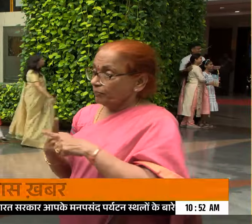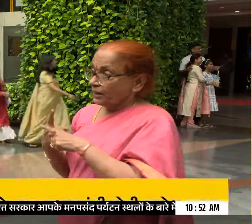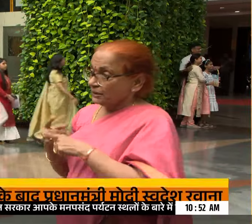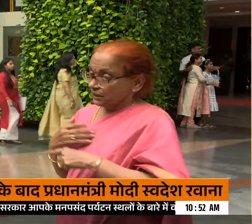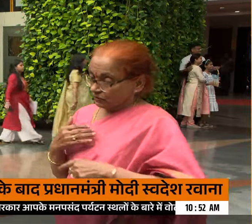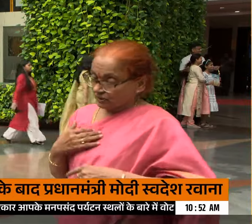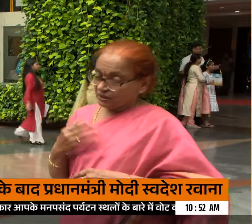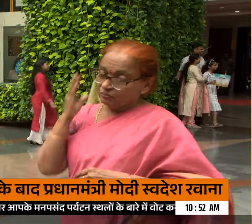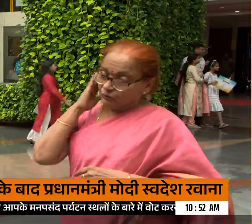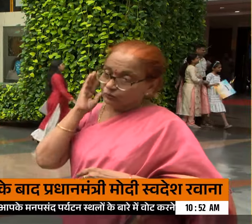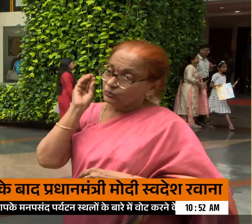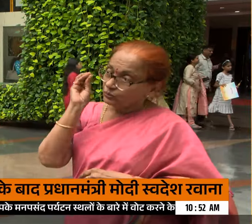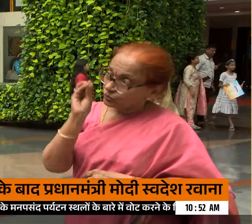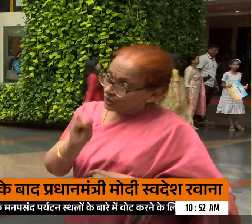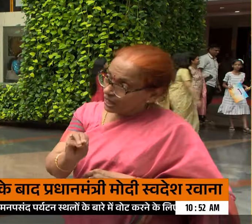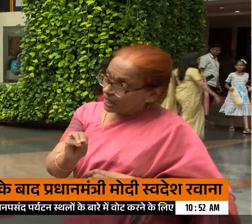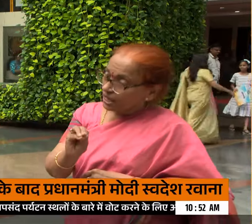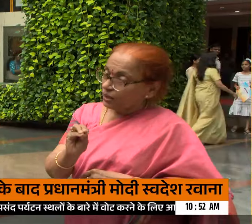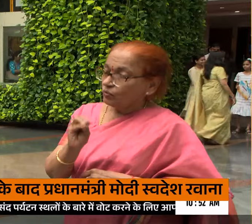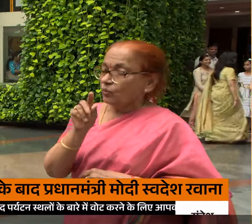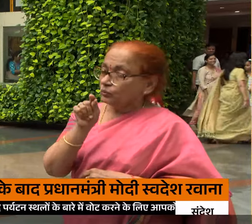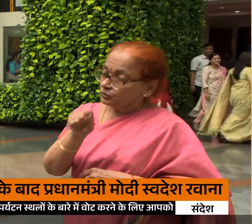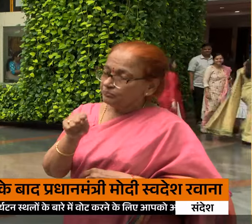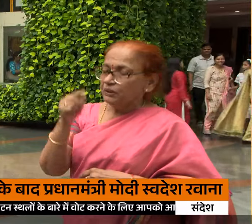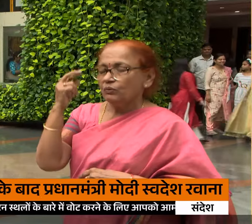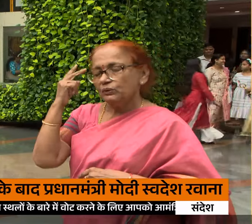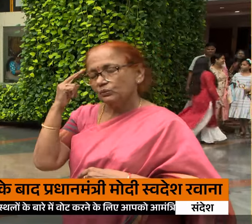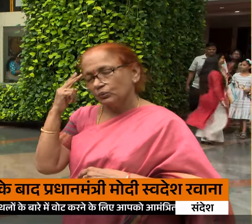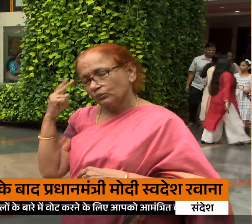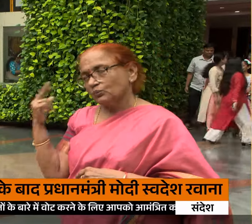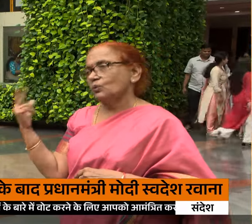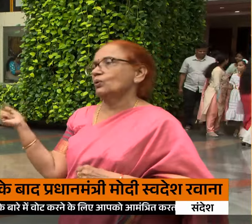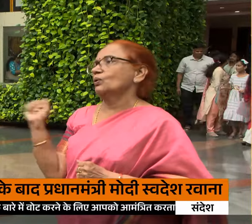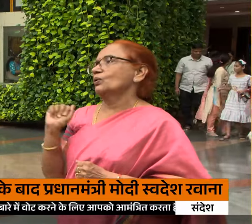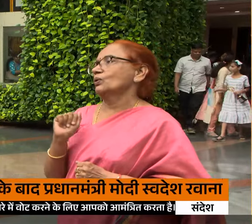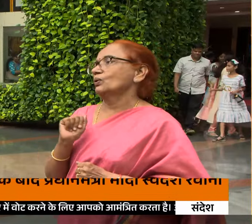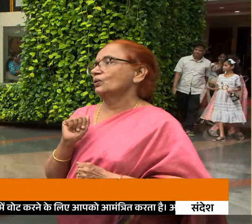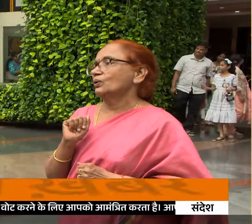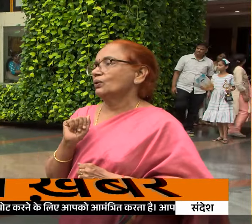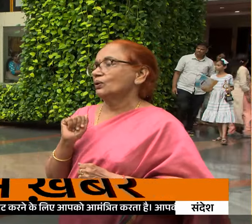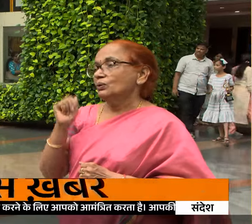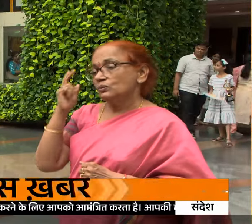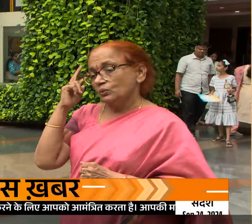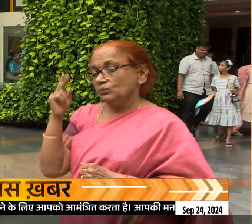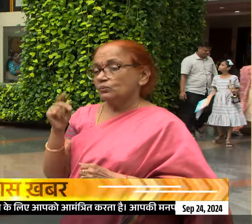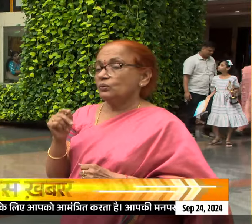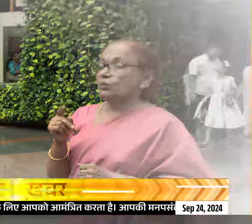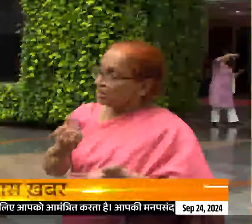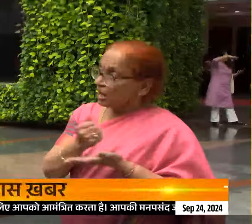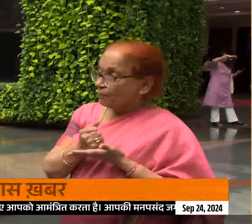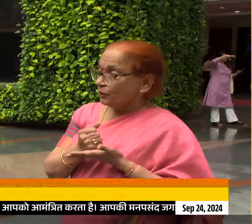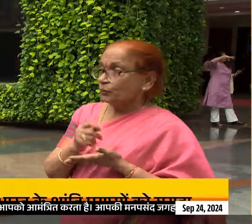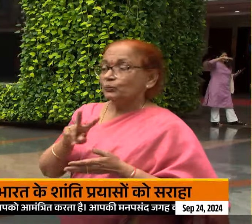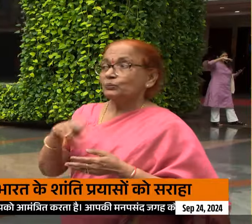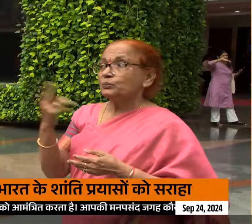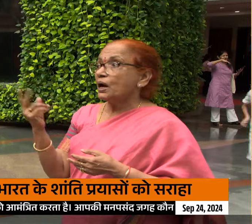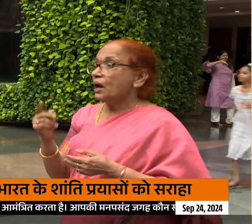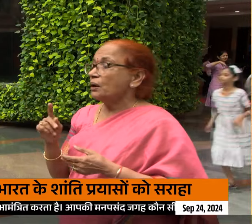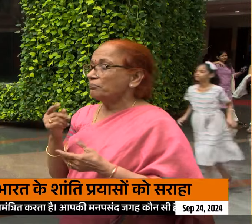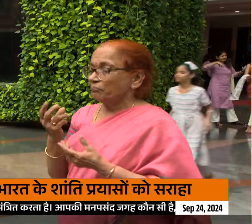चाहती हूं कि हमेसा पॉजिटिव चीजे जो भी हम बता रहे हैं उस पे सरकार अमल करें जल्दी हमें हेल्फ गोर्मेंट